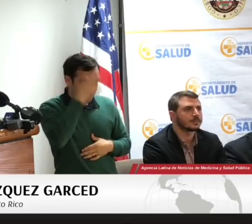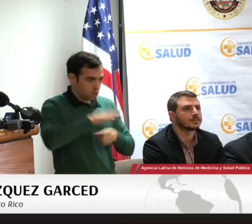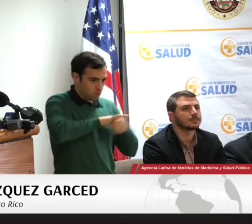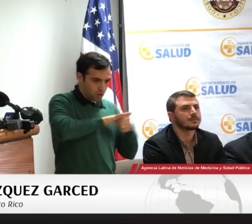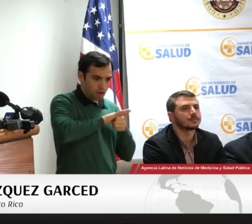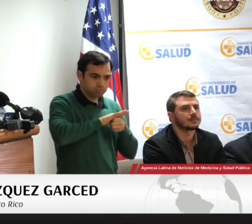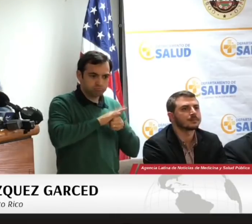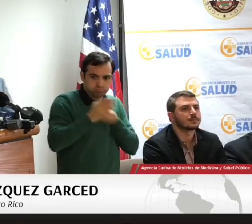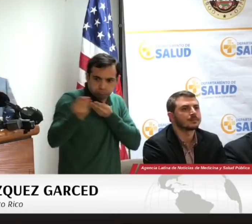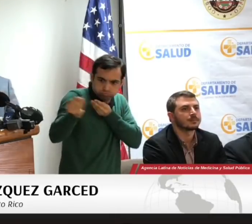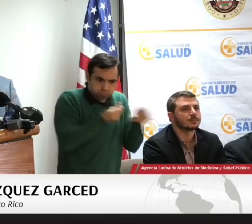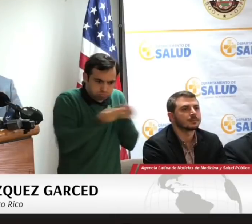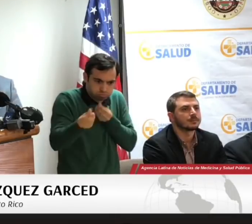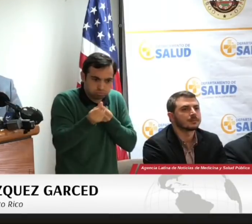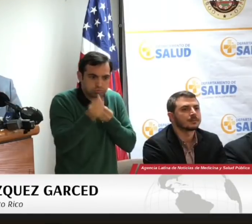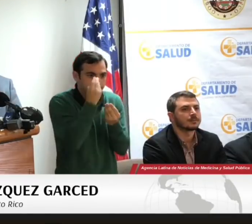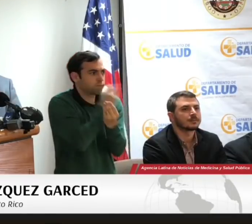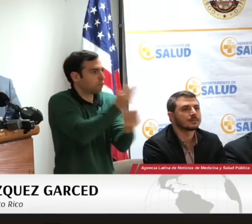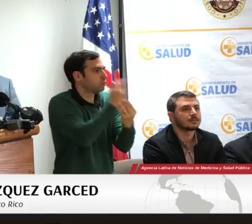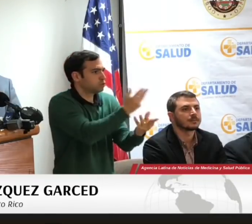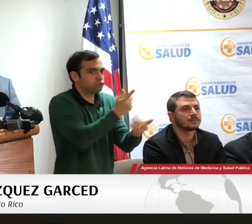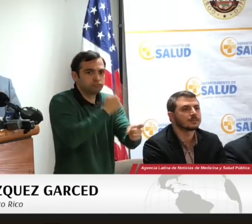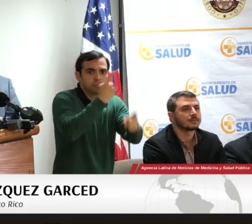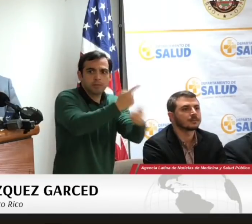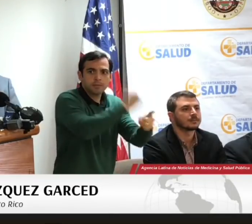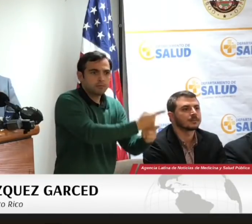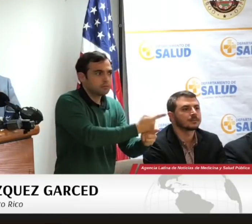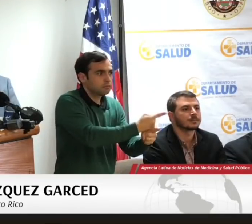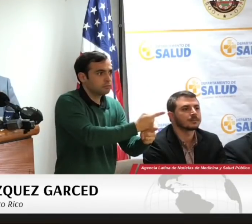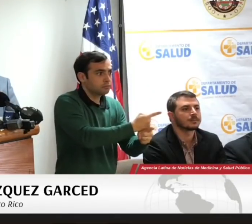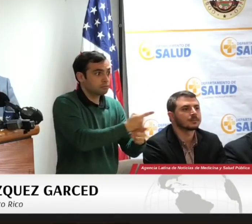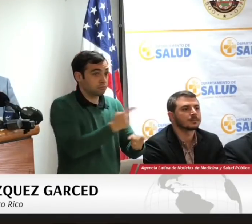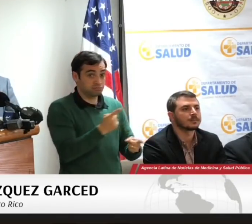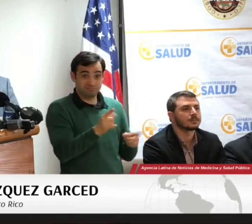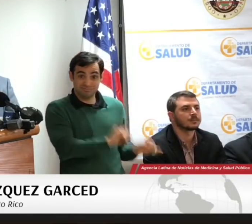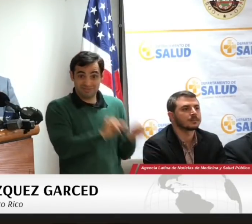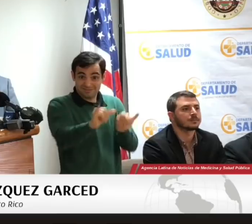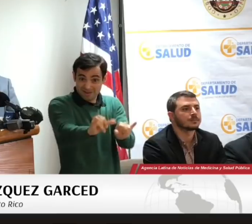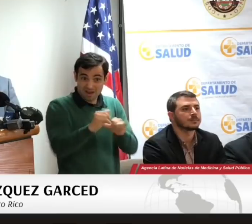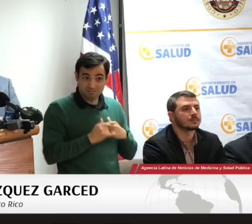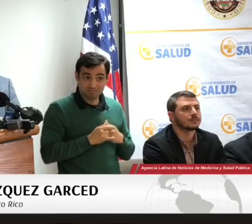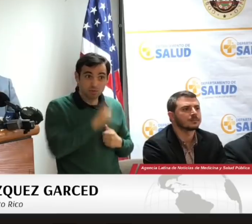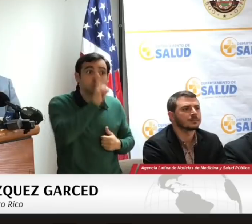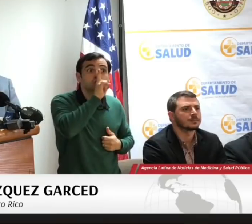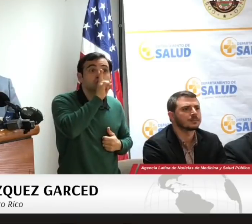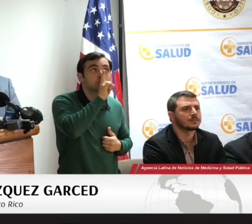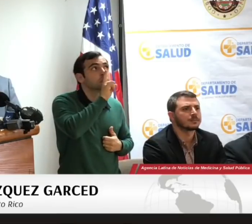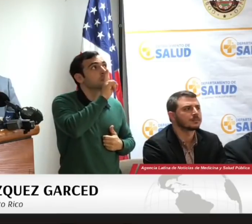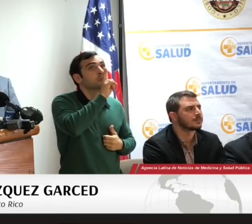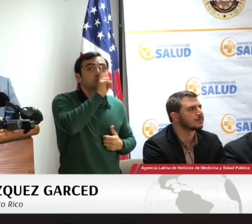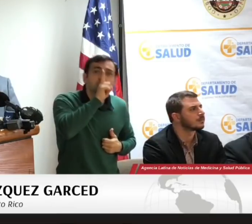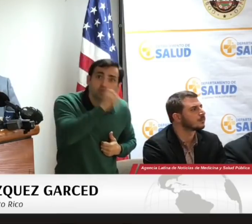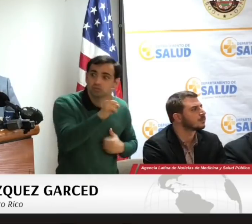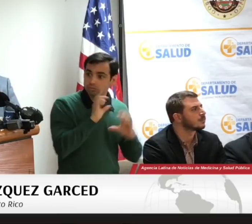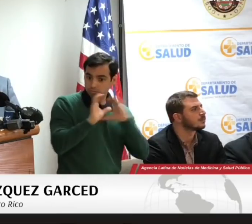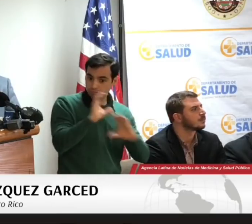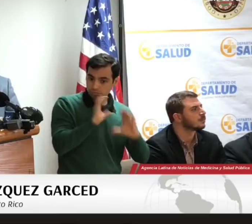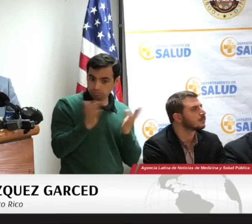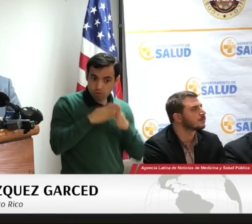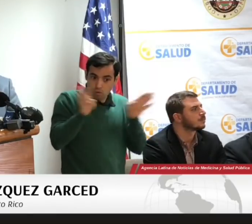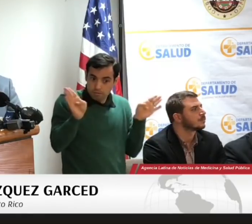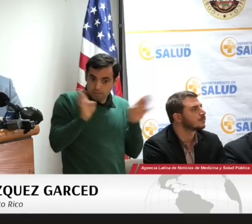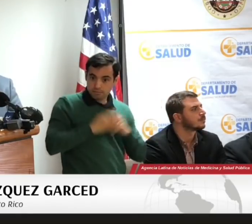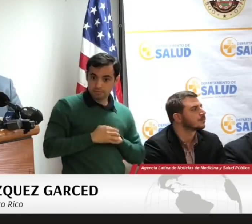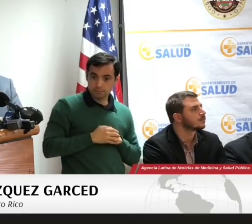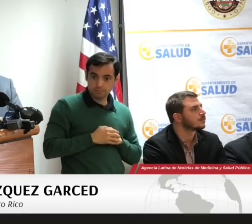primero para que la información fluya, pero de igual forma también que haya una, sí, verdadera comunicación entre todos?